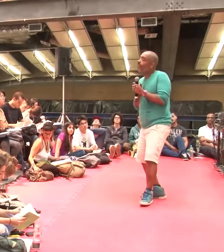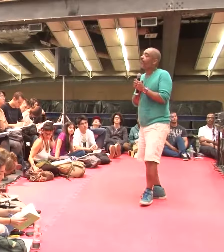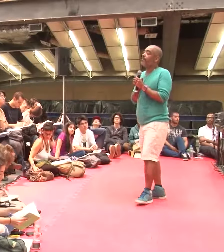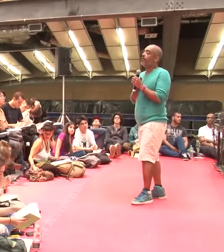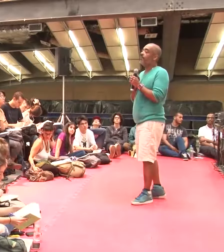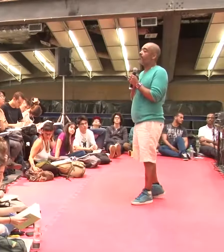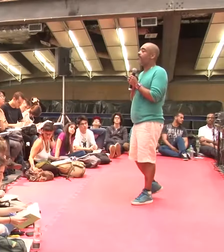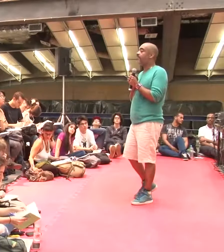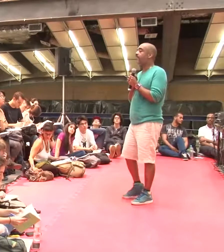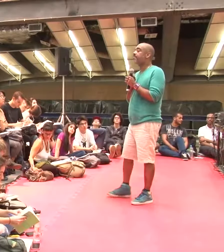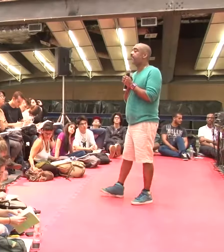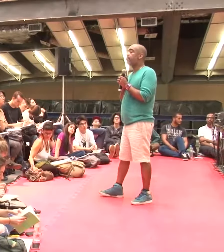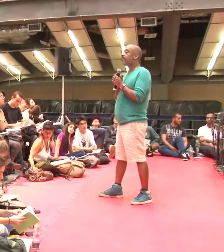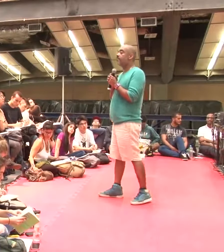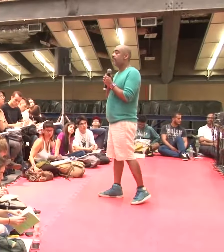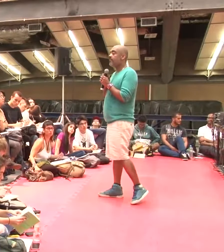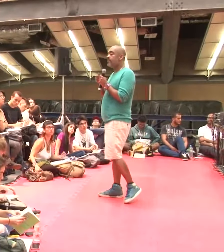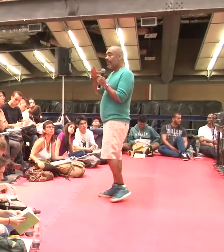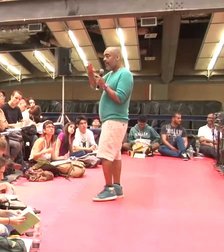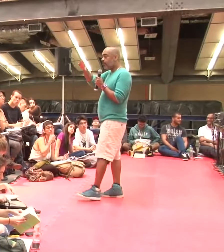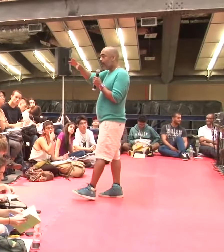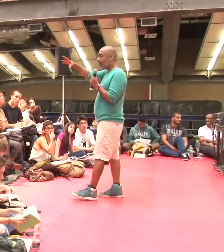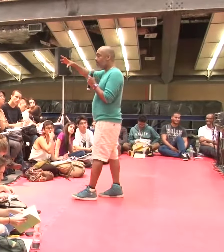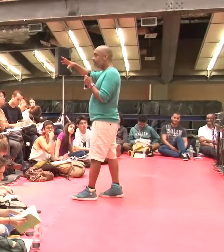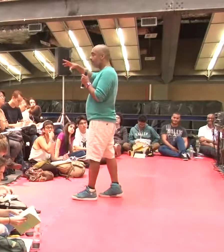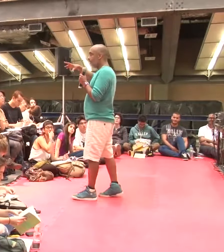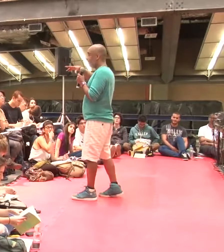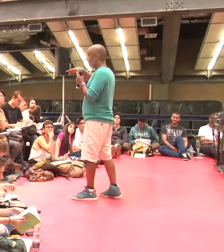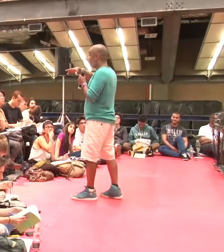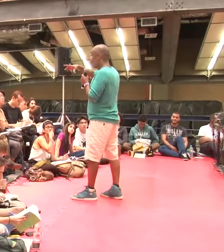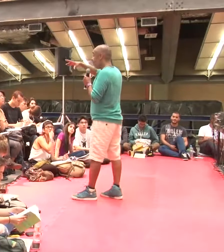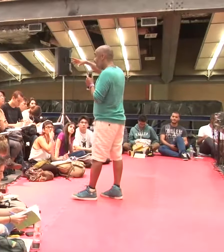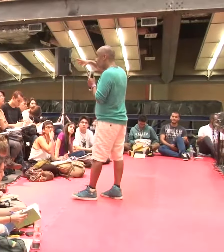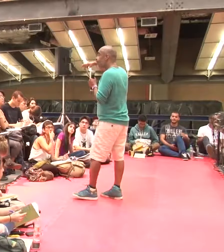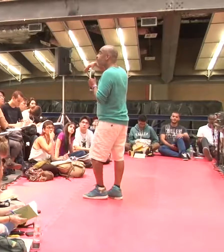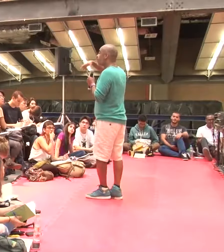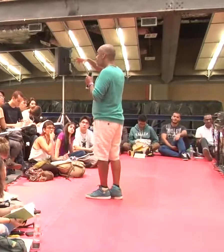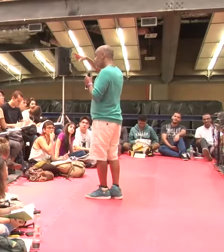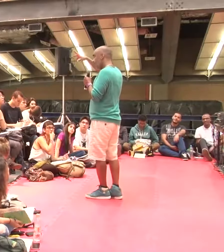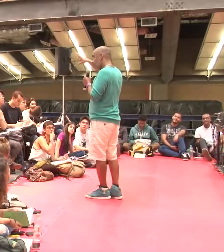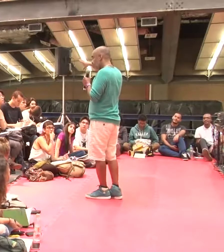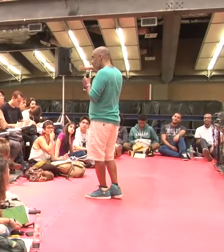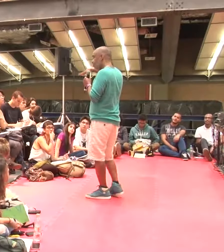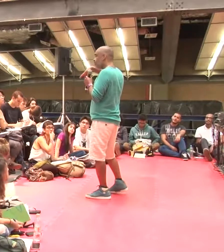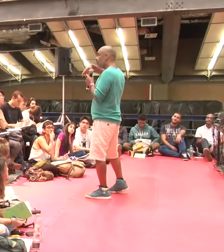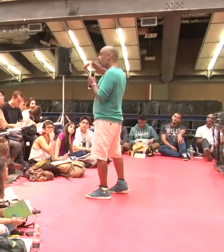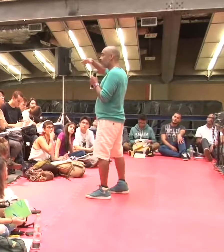estranha, digamos assim. E aquele espaço vai se configurar um outro tipo de